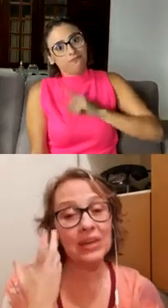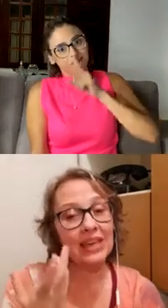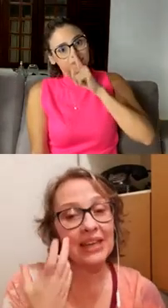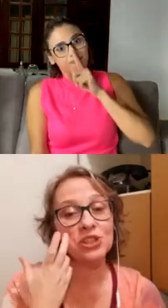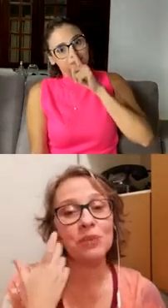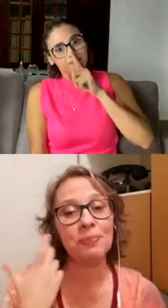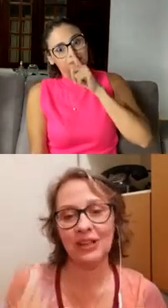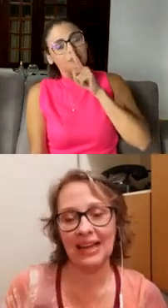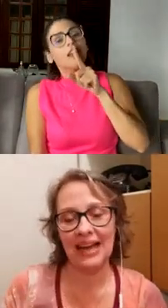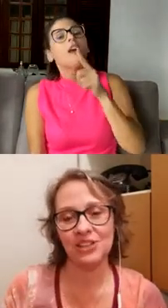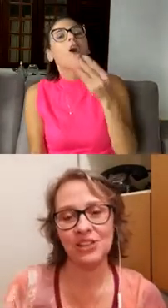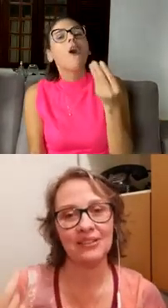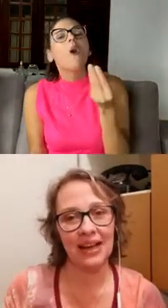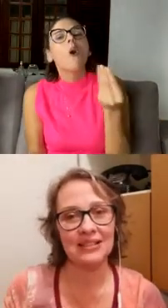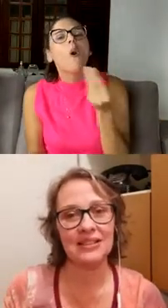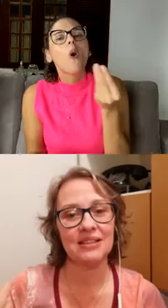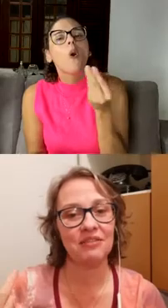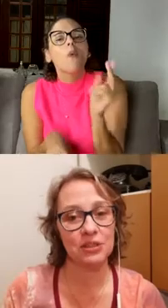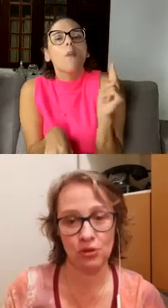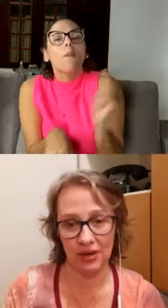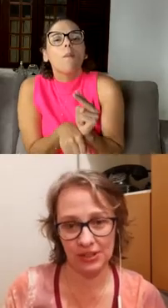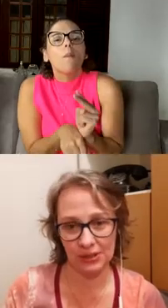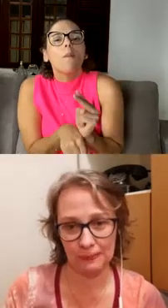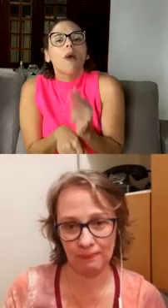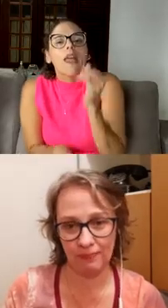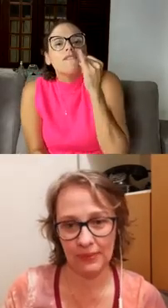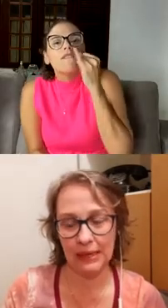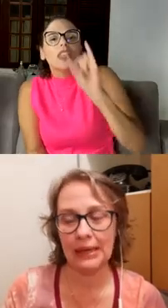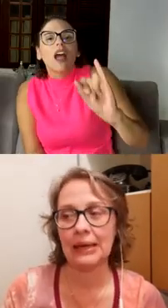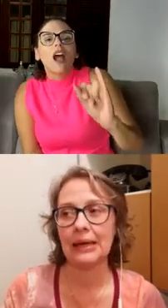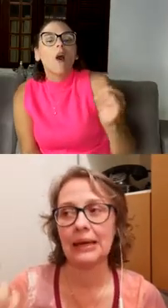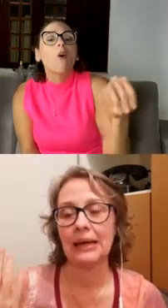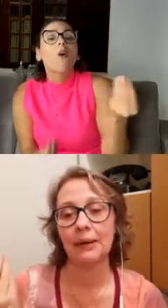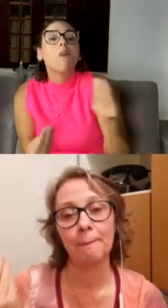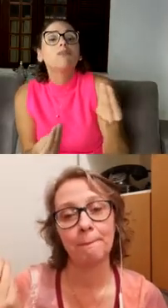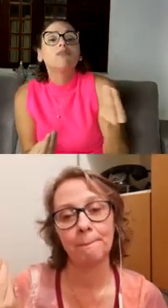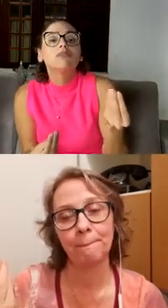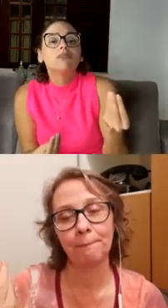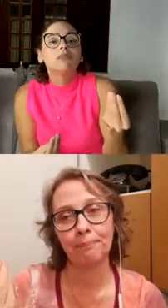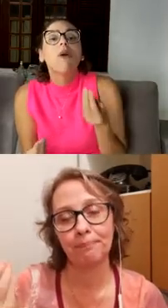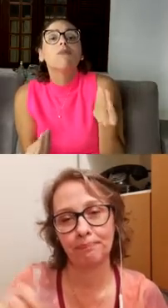O que te protege dessas infecções?